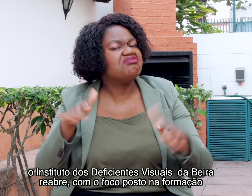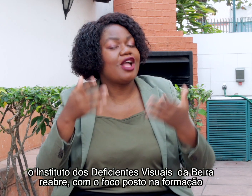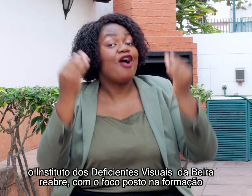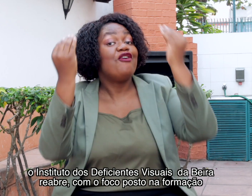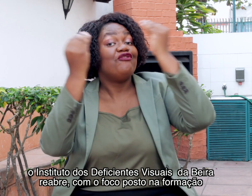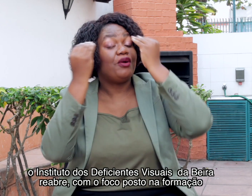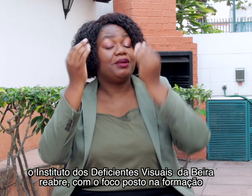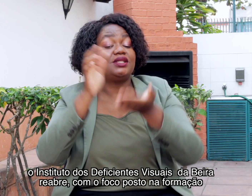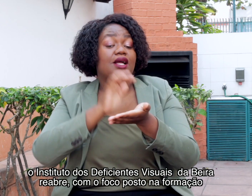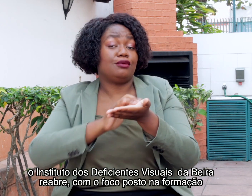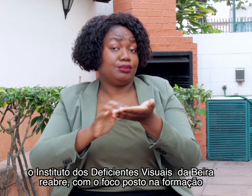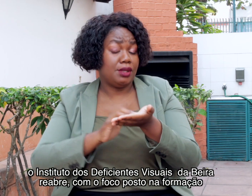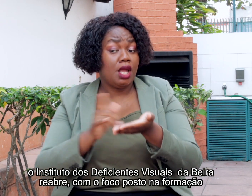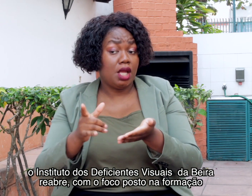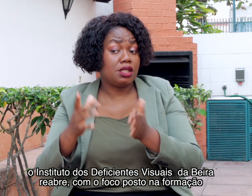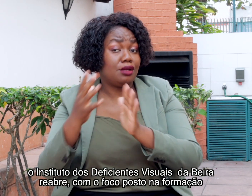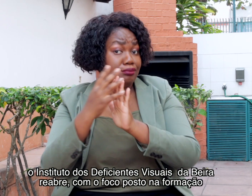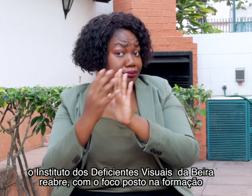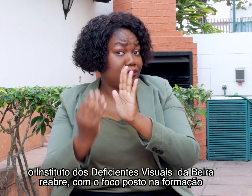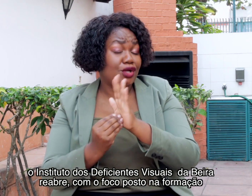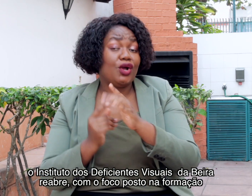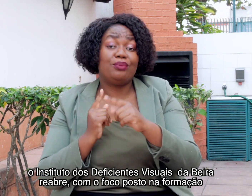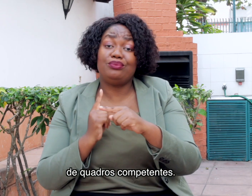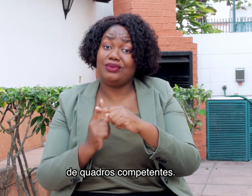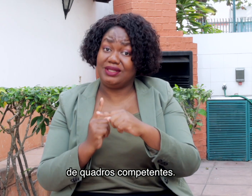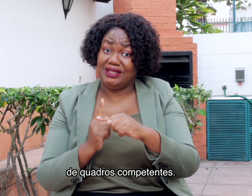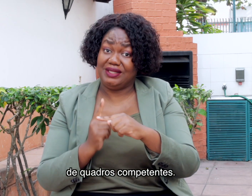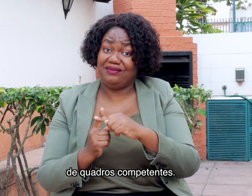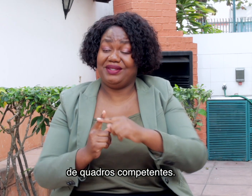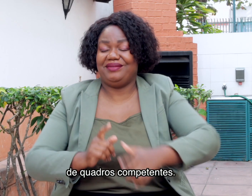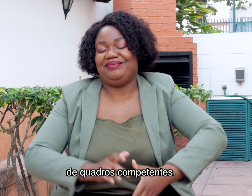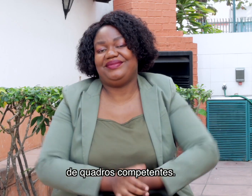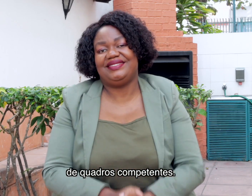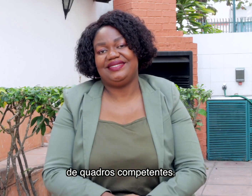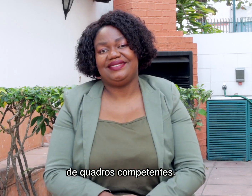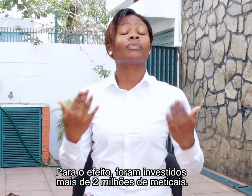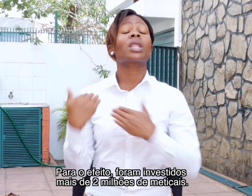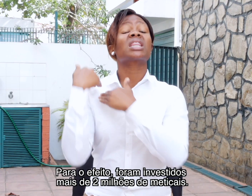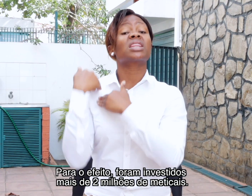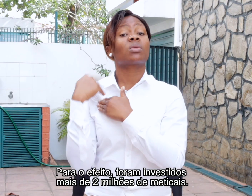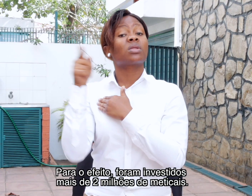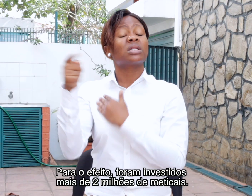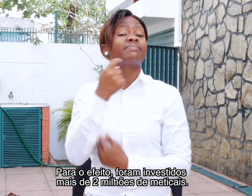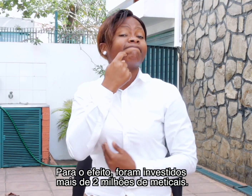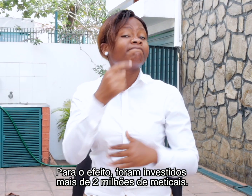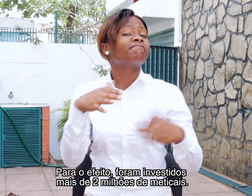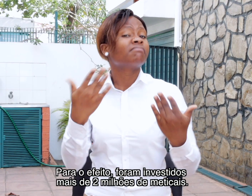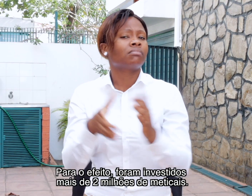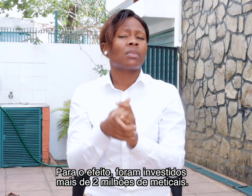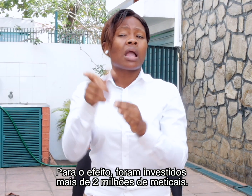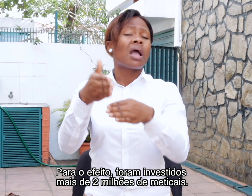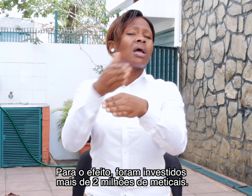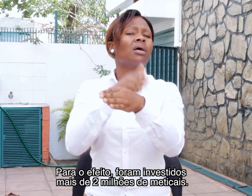da Beira reabre, com foco posto na formação de quadros competentes. Para o efeito,